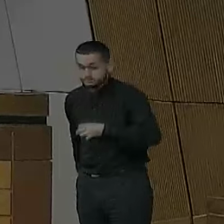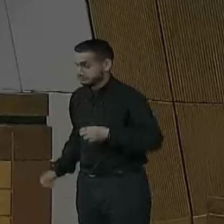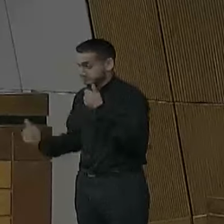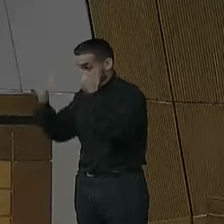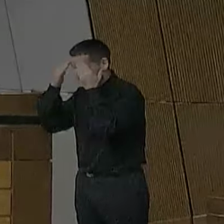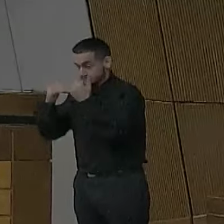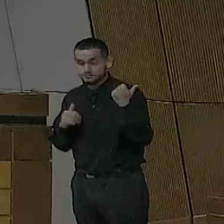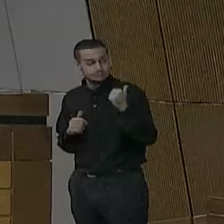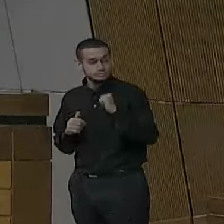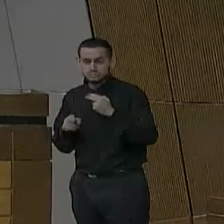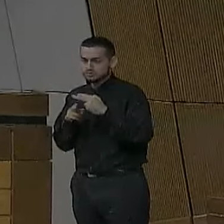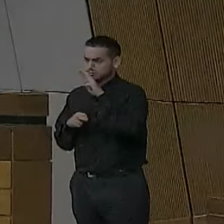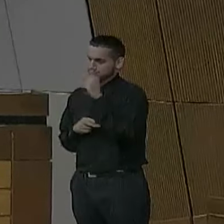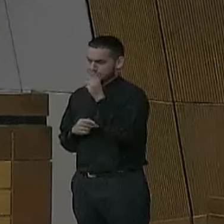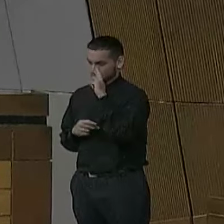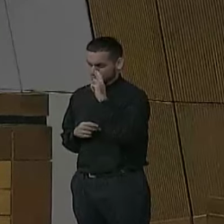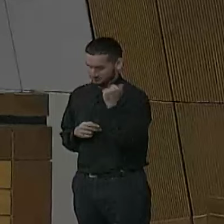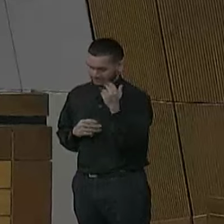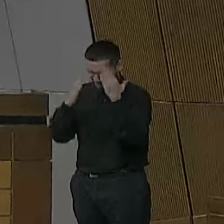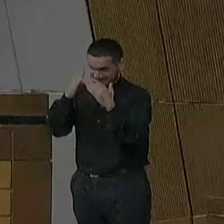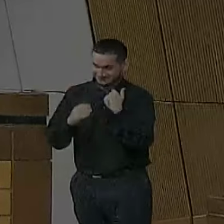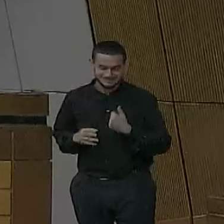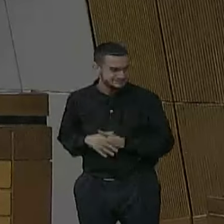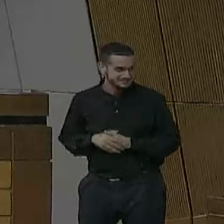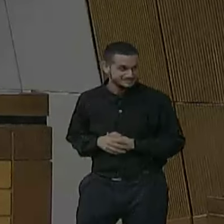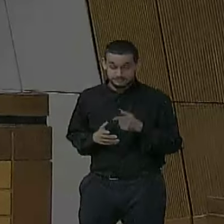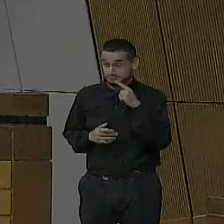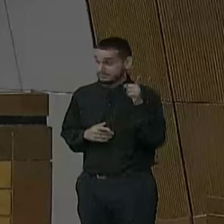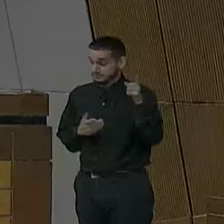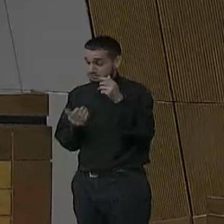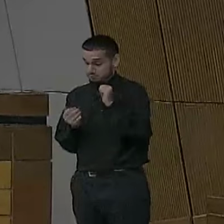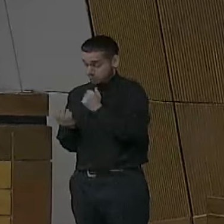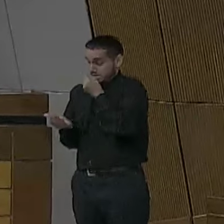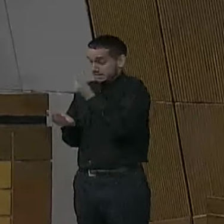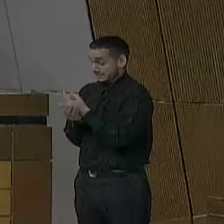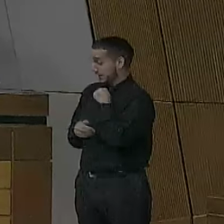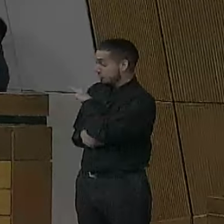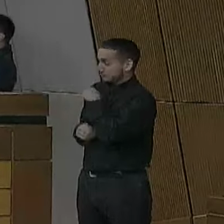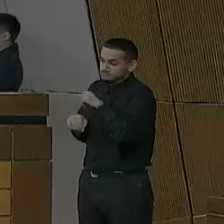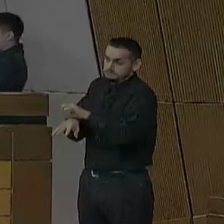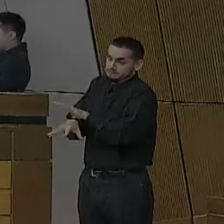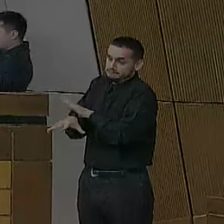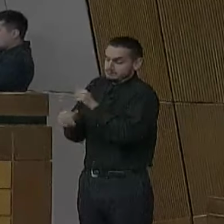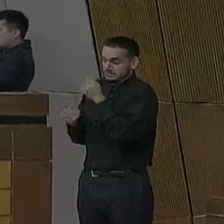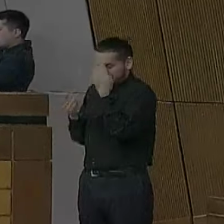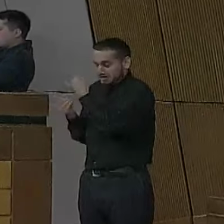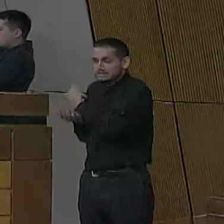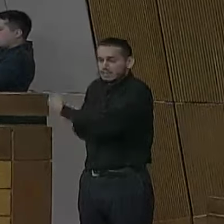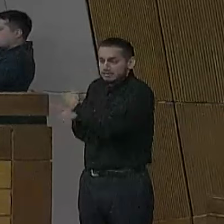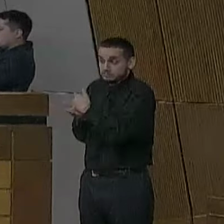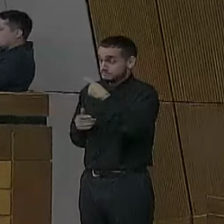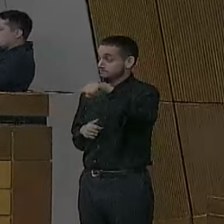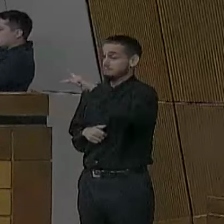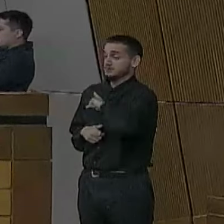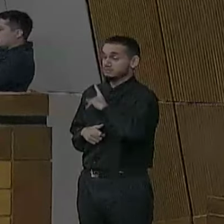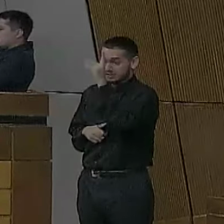Muchísimas gracias, Rocío. Realmente para nosotros tenerte, de hecho que en esta comisión creo que las personas con discapacidad